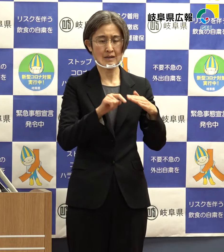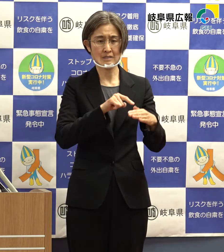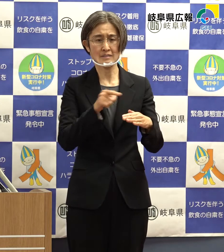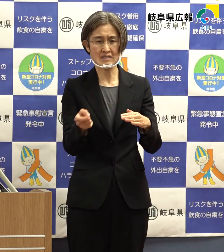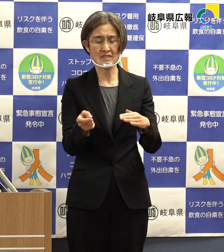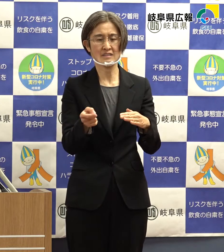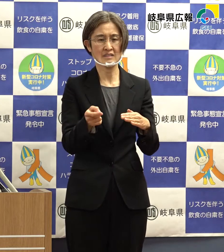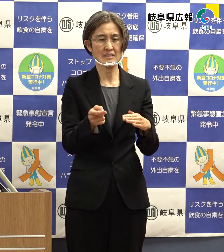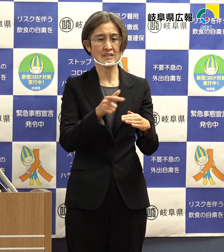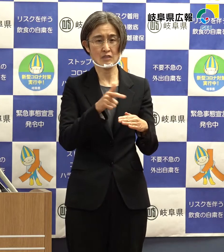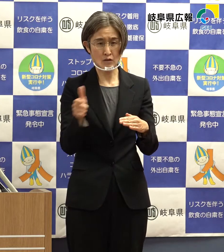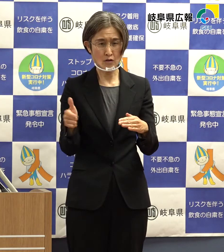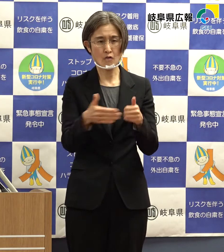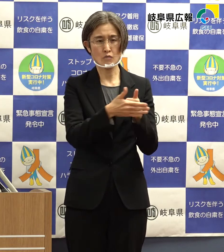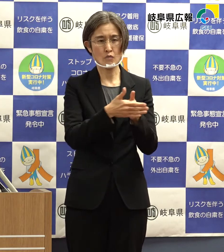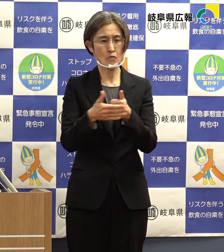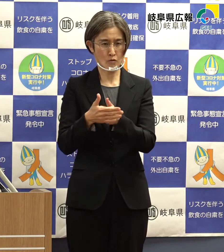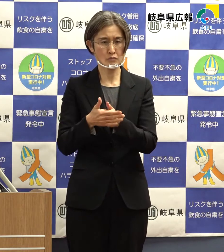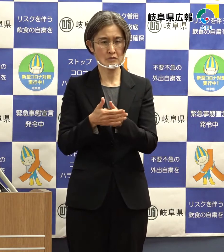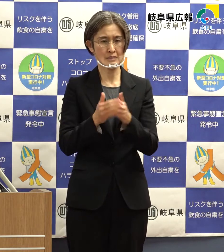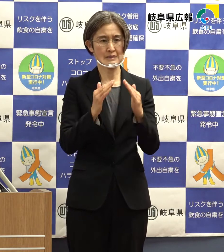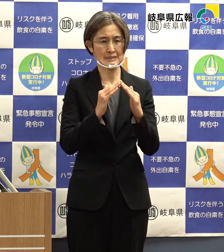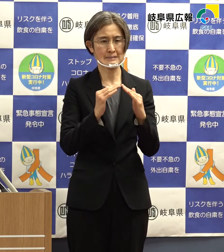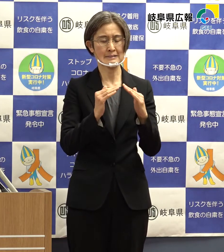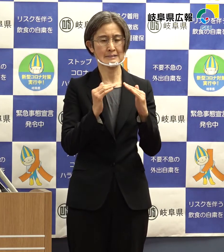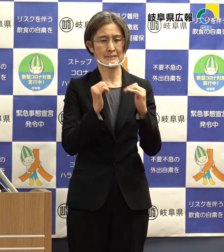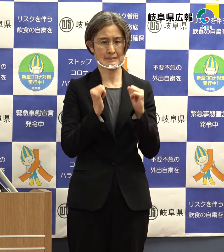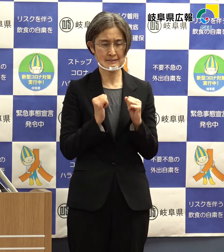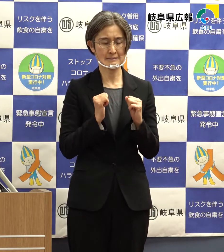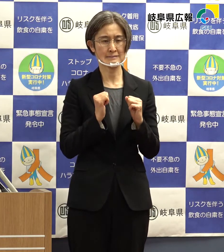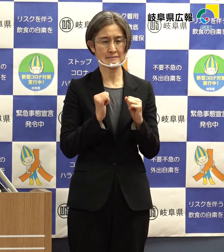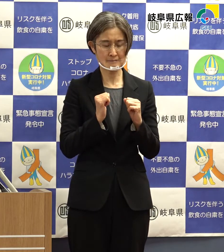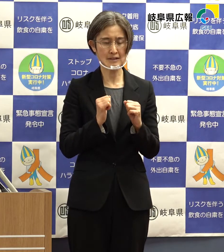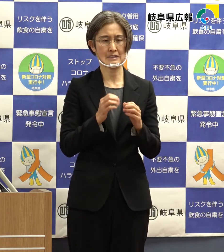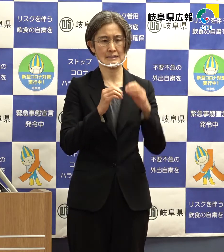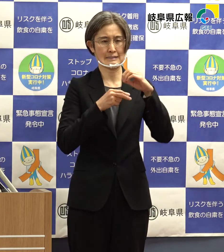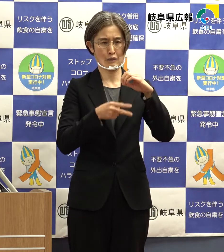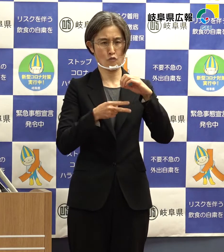していくという方針でございます。で、県域ごとに申し上げますと